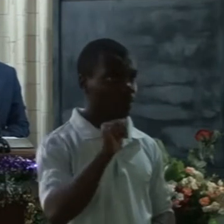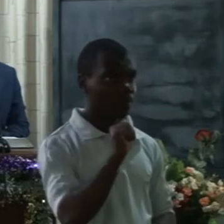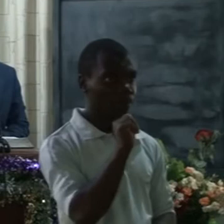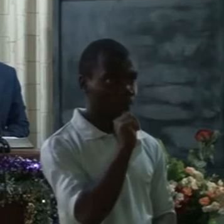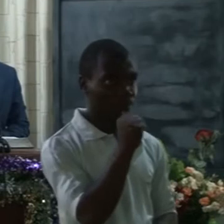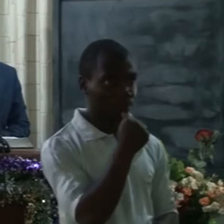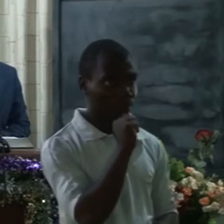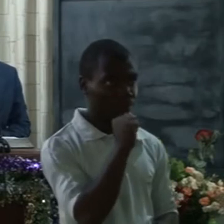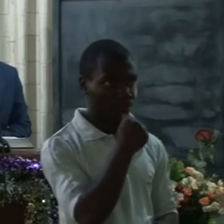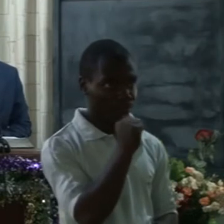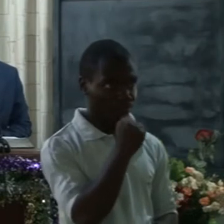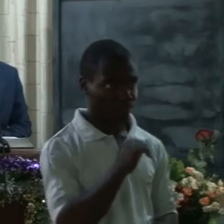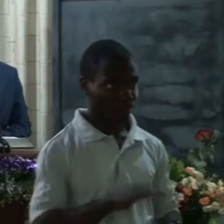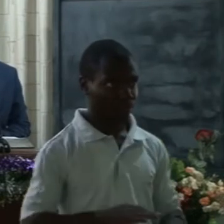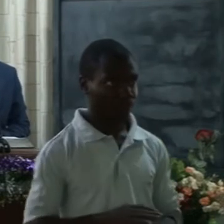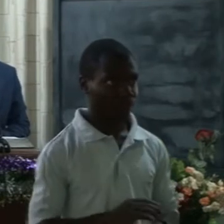maumivu